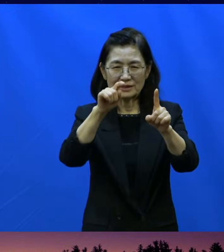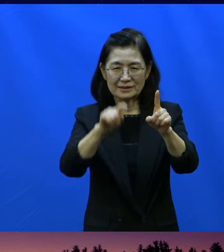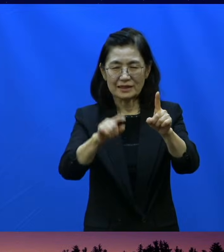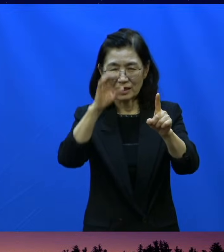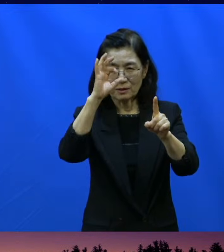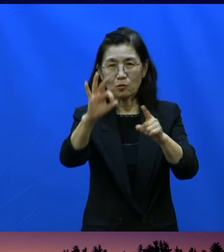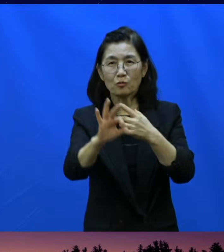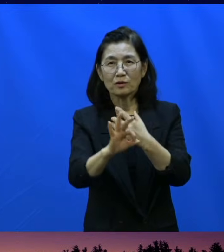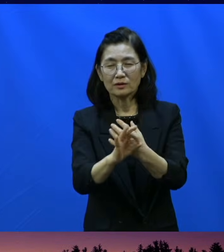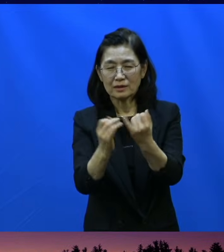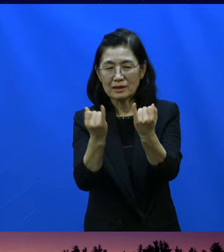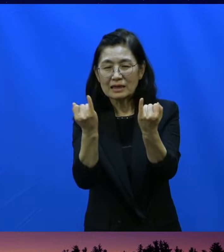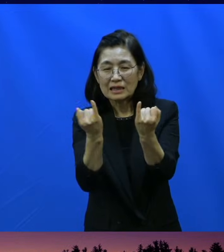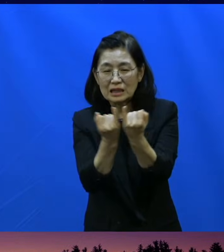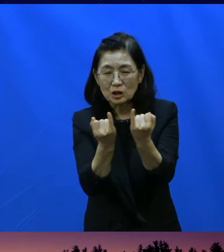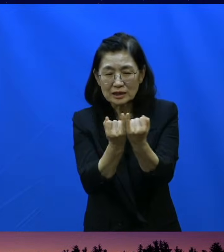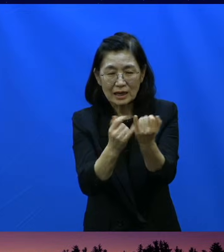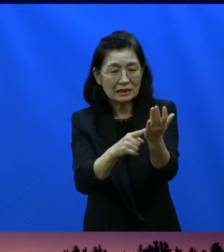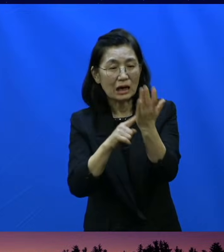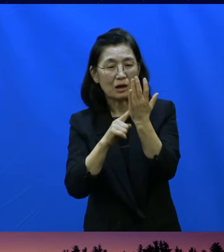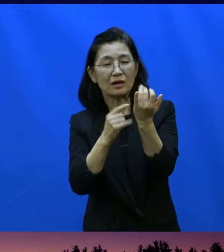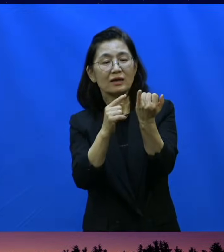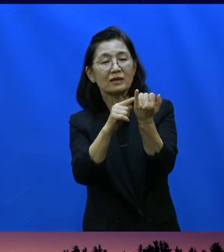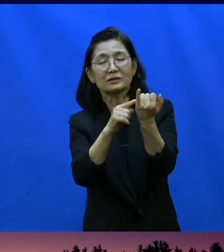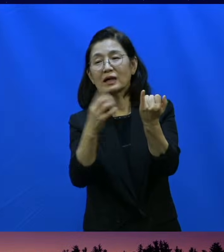거기에 여인이 몇 명 나와요?